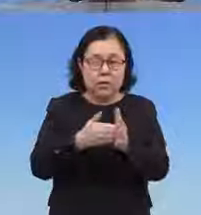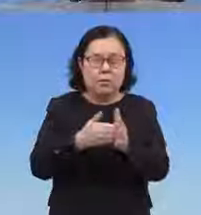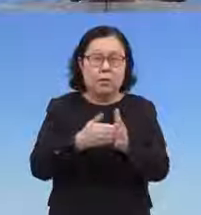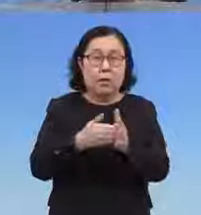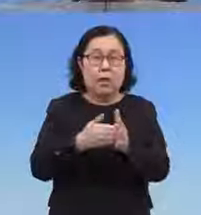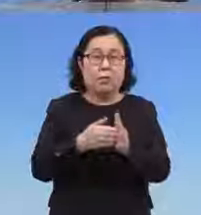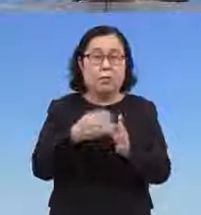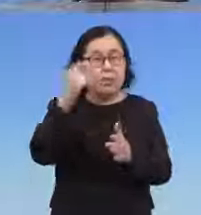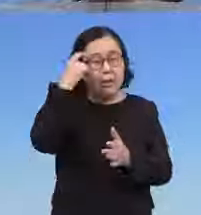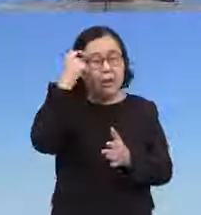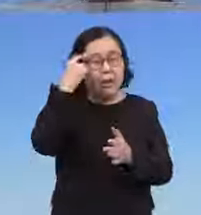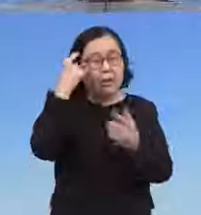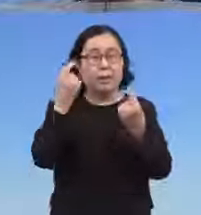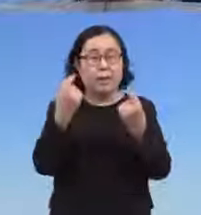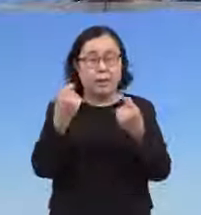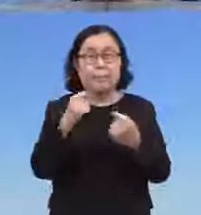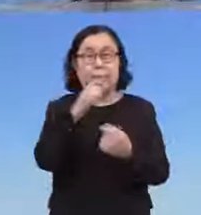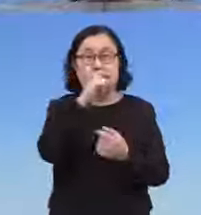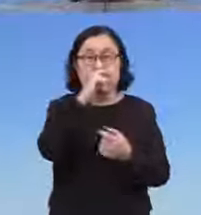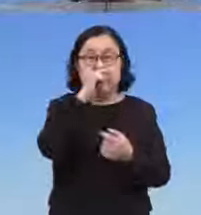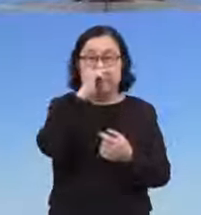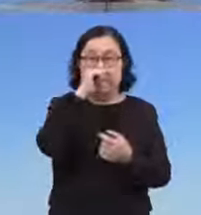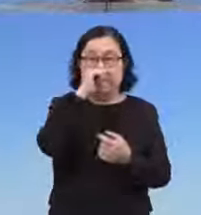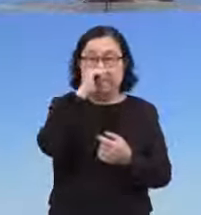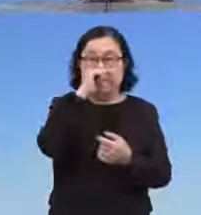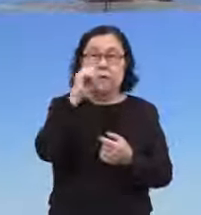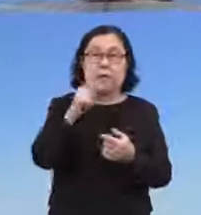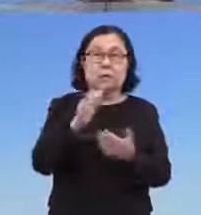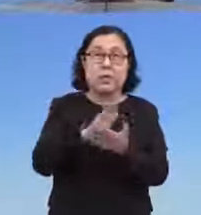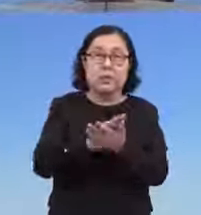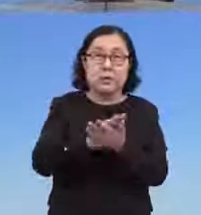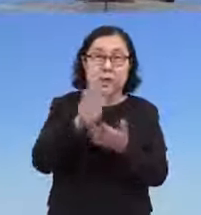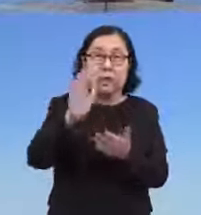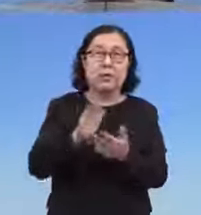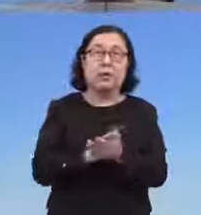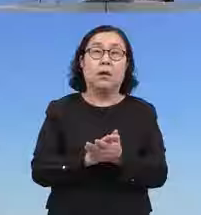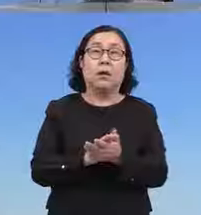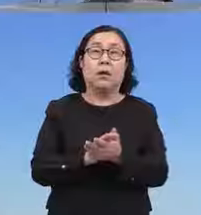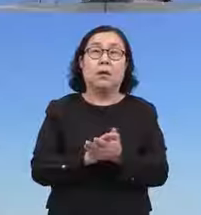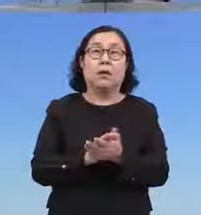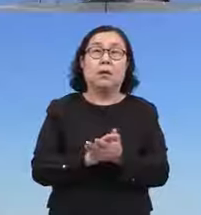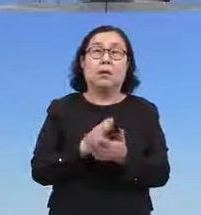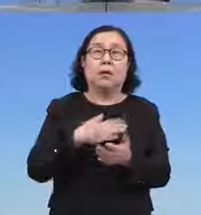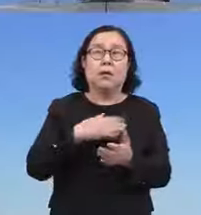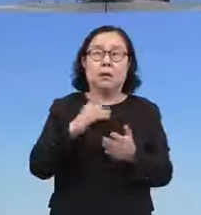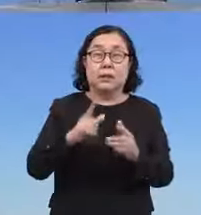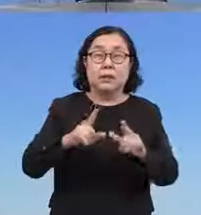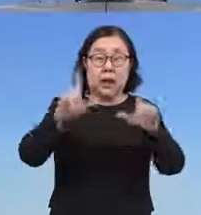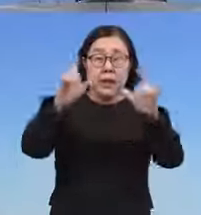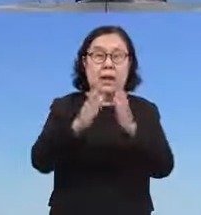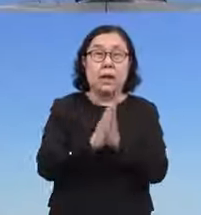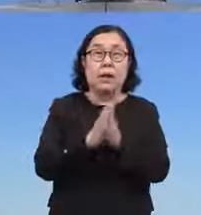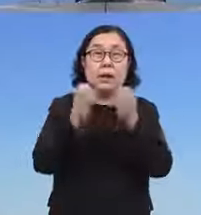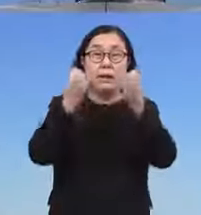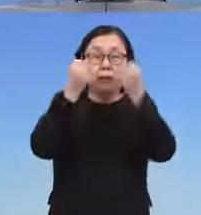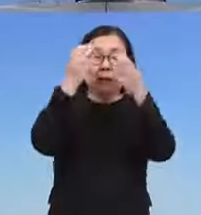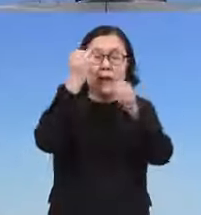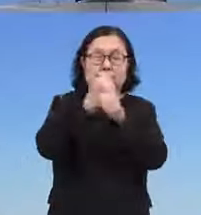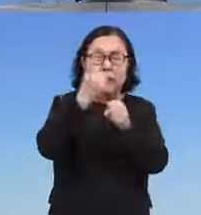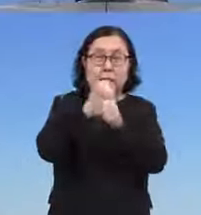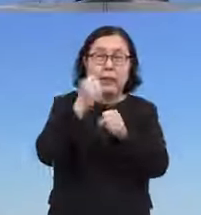때리치우는구나. 그렇게 정리를 하고 얼마나 뜨거웠는지요. 바로 그날